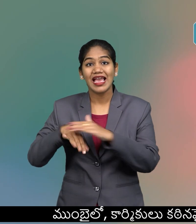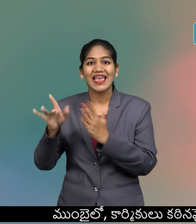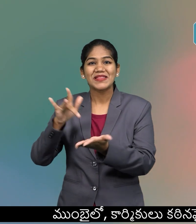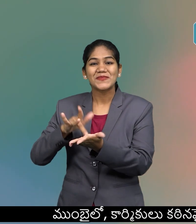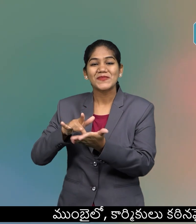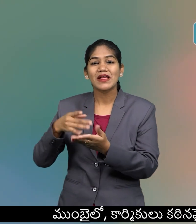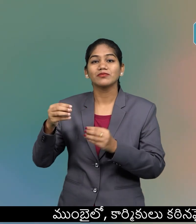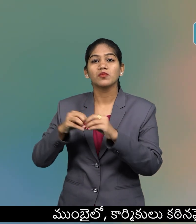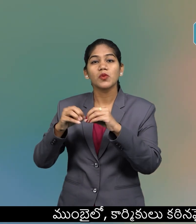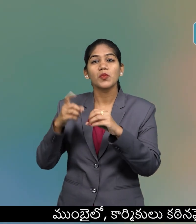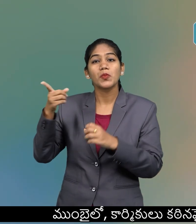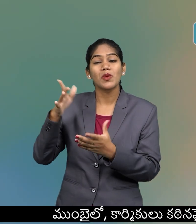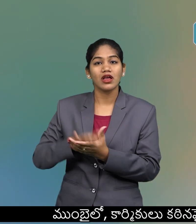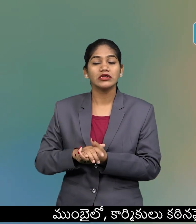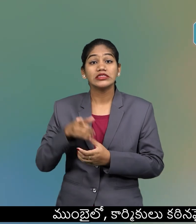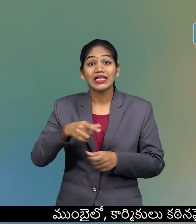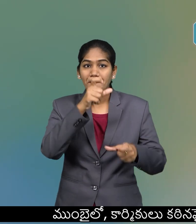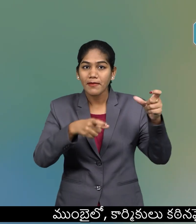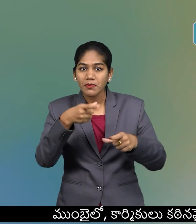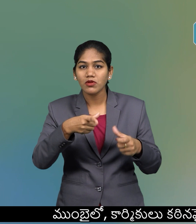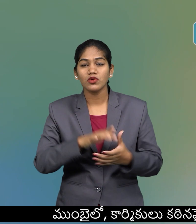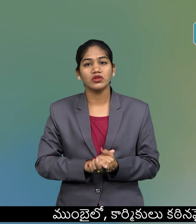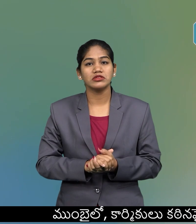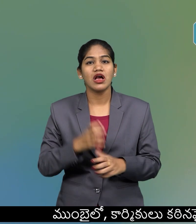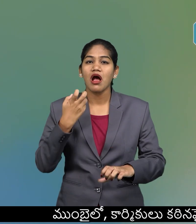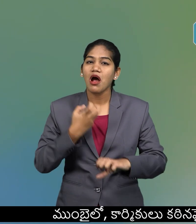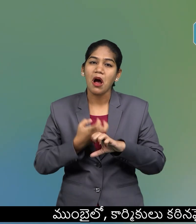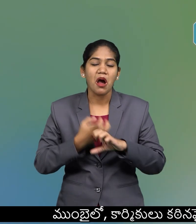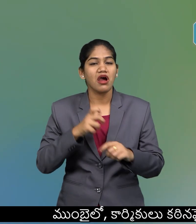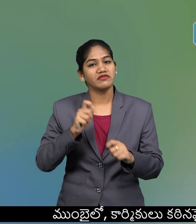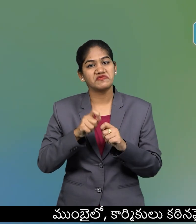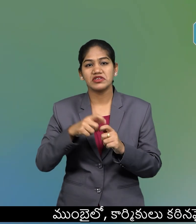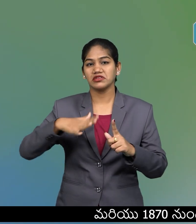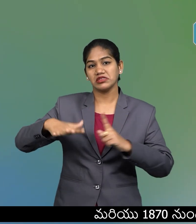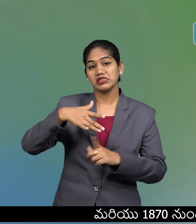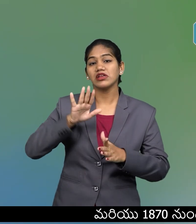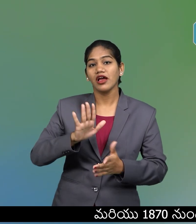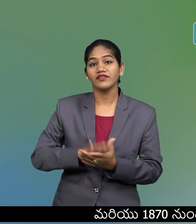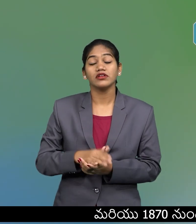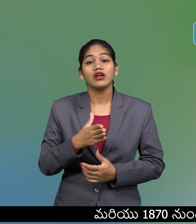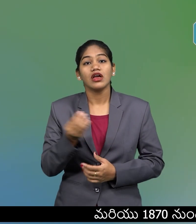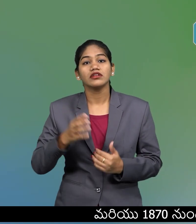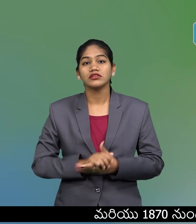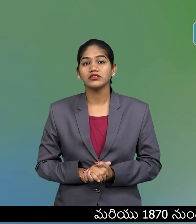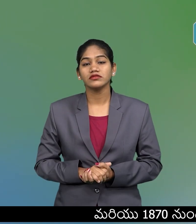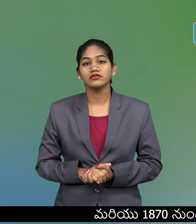ముంబైలో కార్మికులు కఠినమైన పని పరిస్థితులను ఎదుర్కొన్నారు మరియు 1870